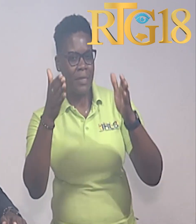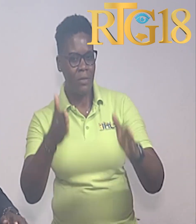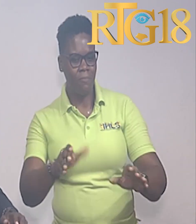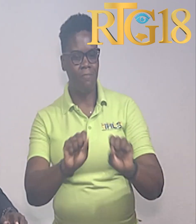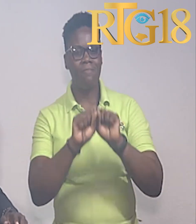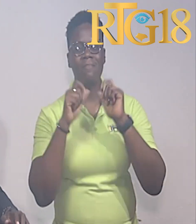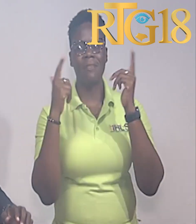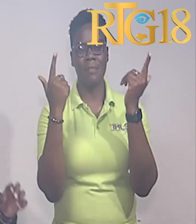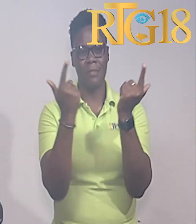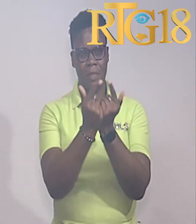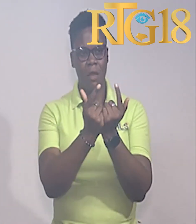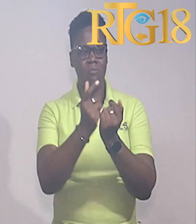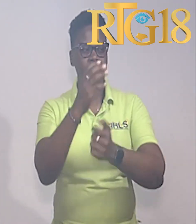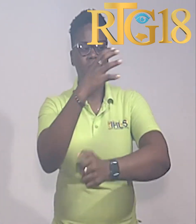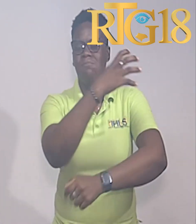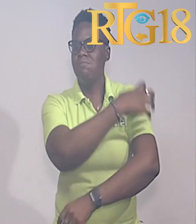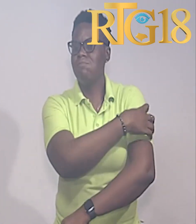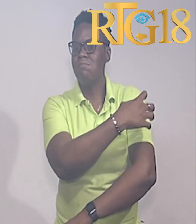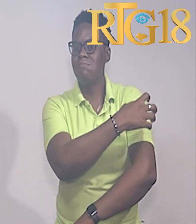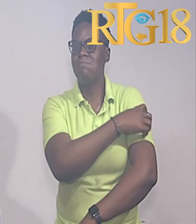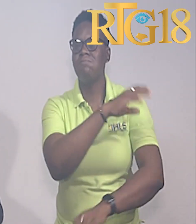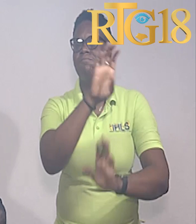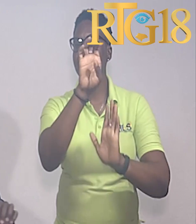les autorités étatiques.